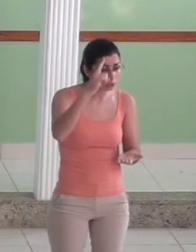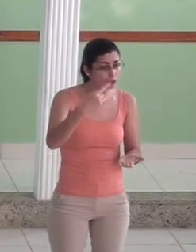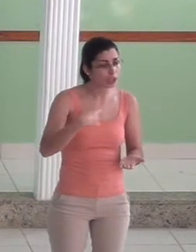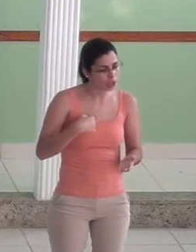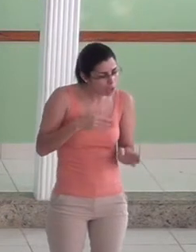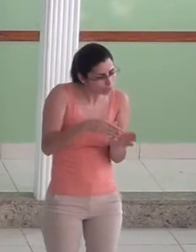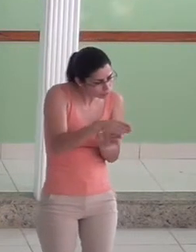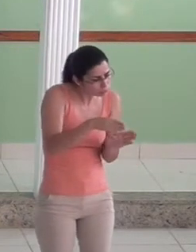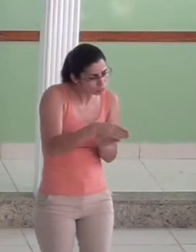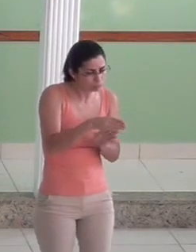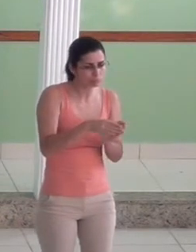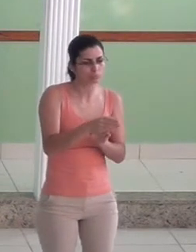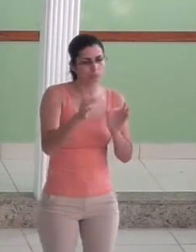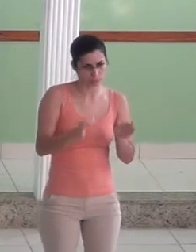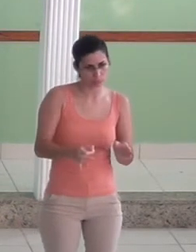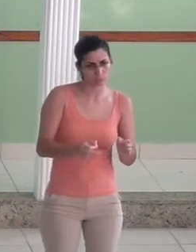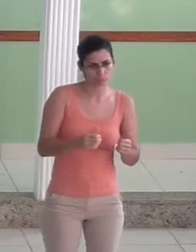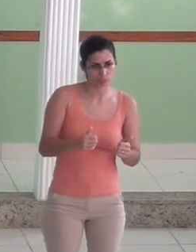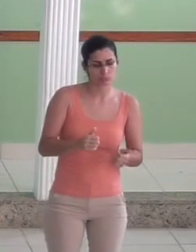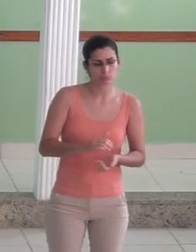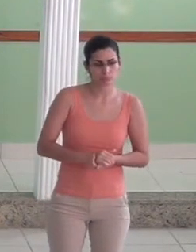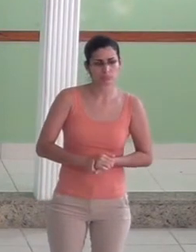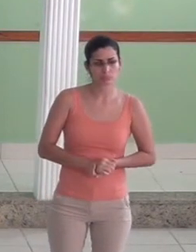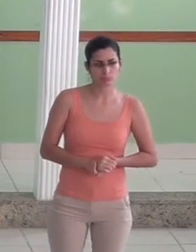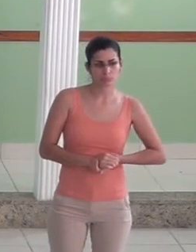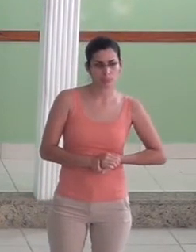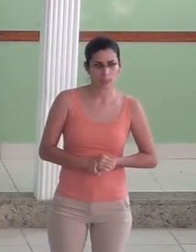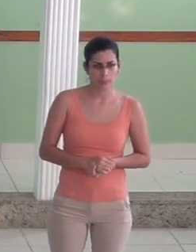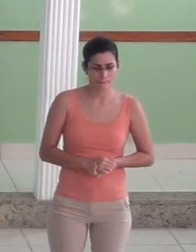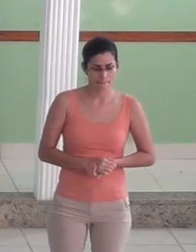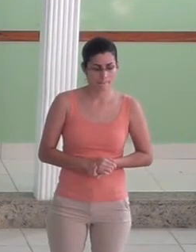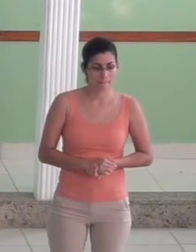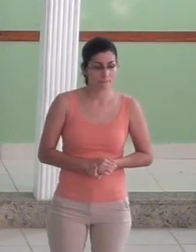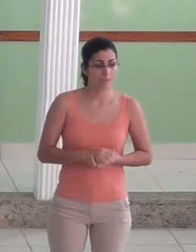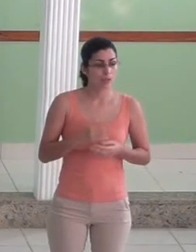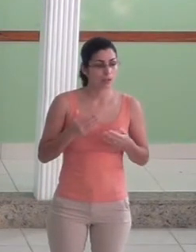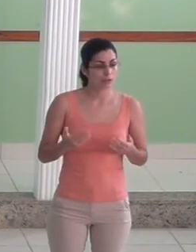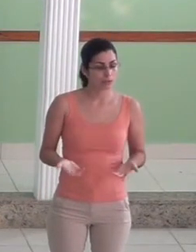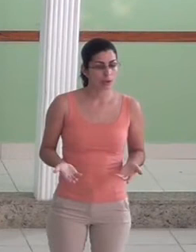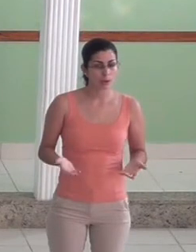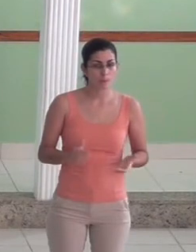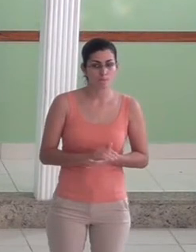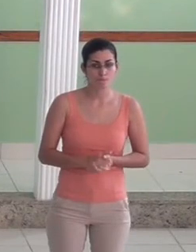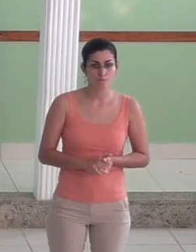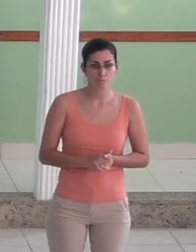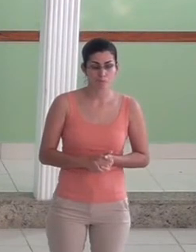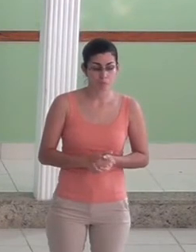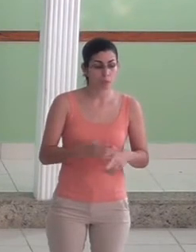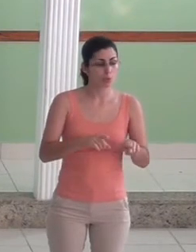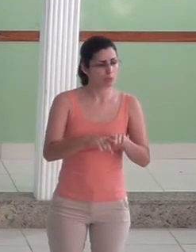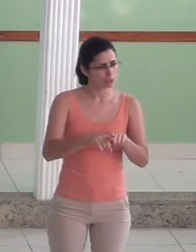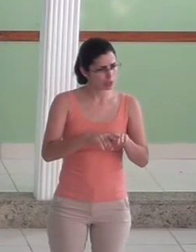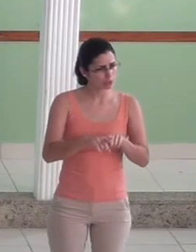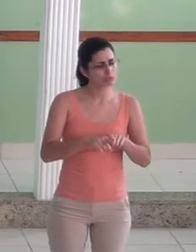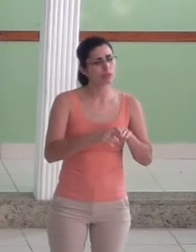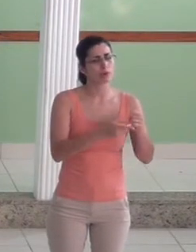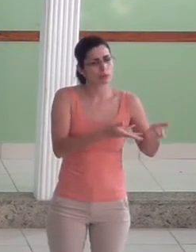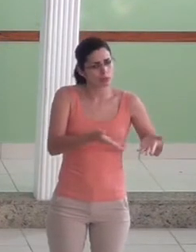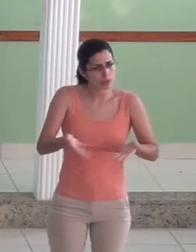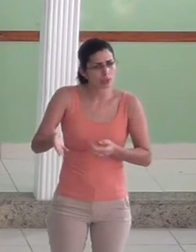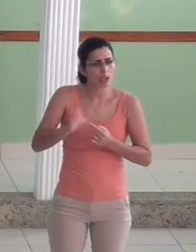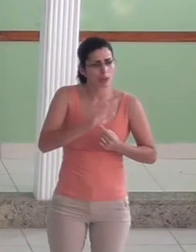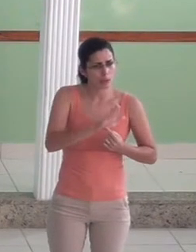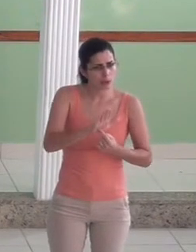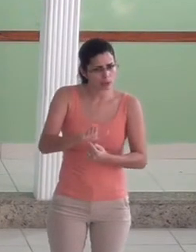dos horários que eu posso. Eu estou completamente à disposição. Então, irmãos, esses são os irmãos que estão compondo